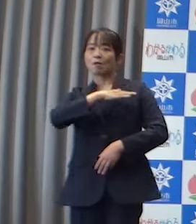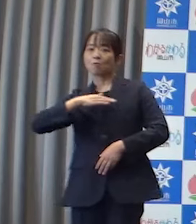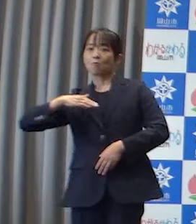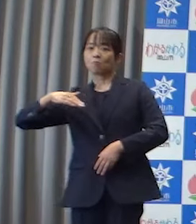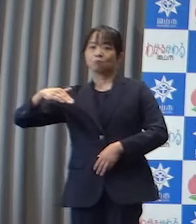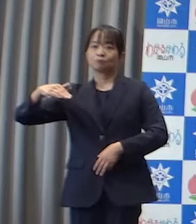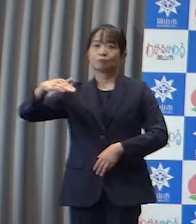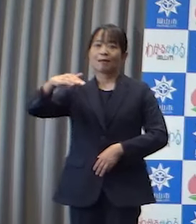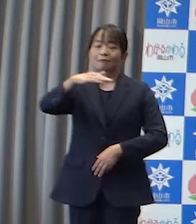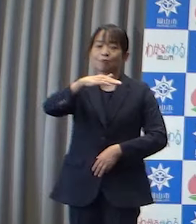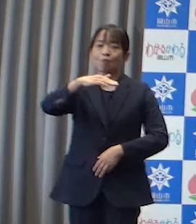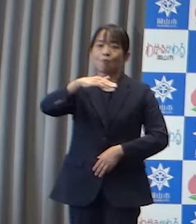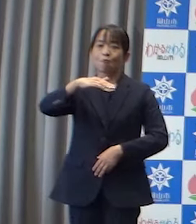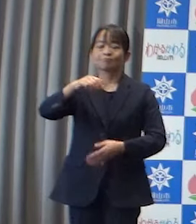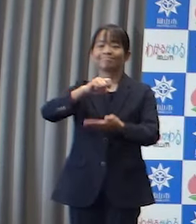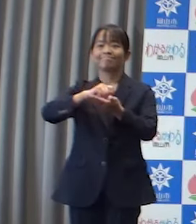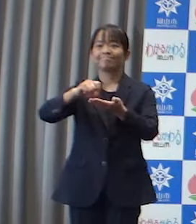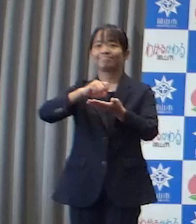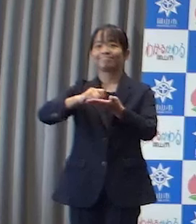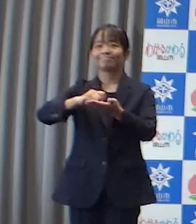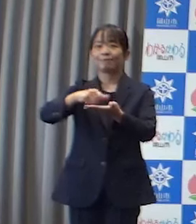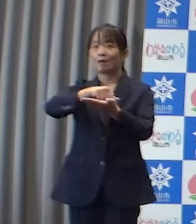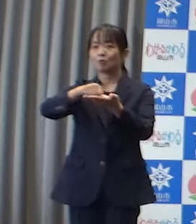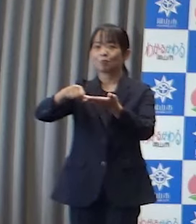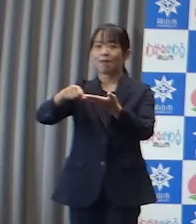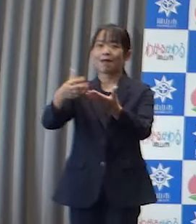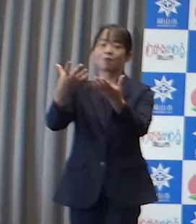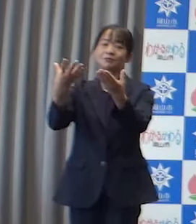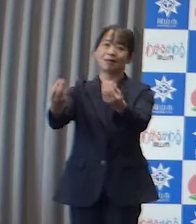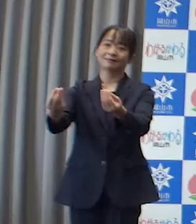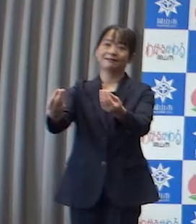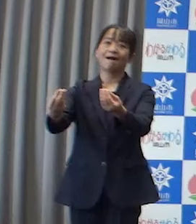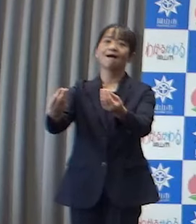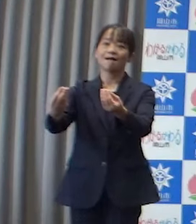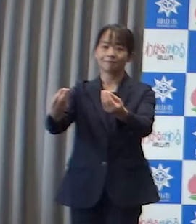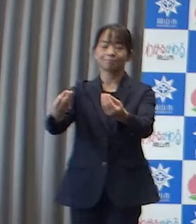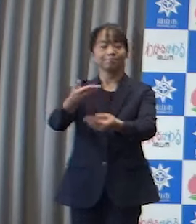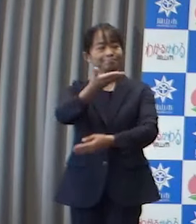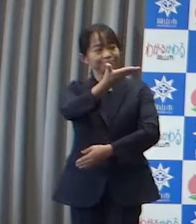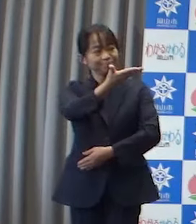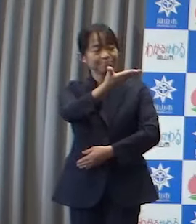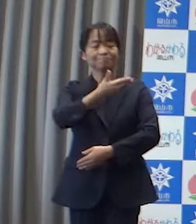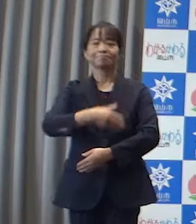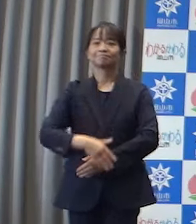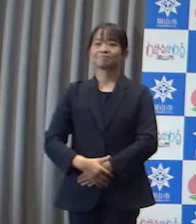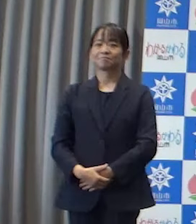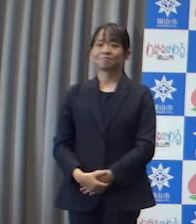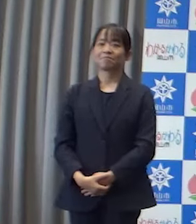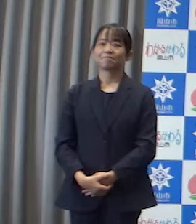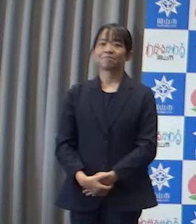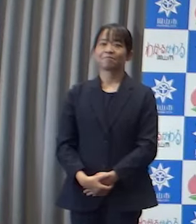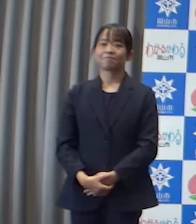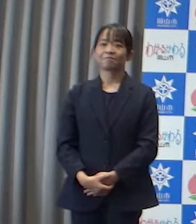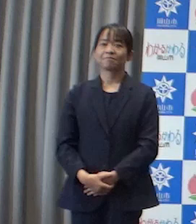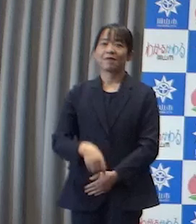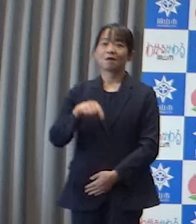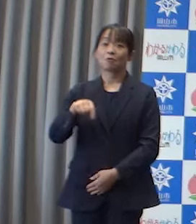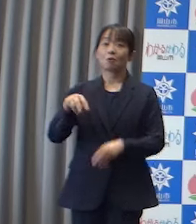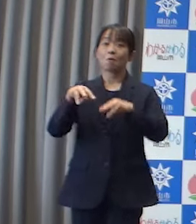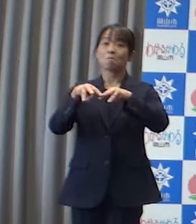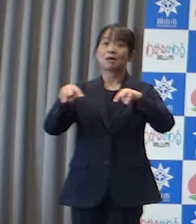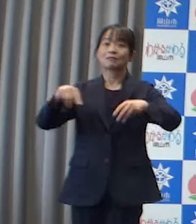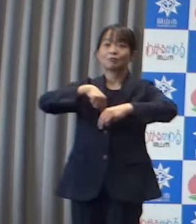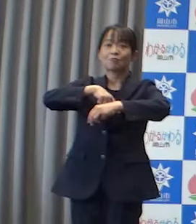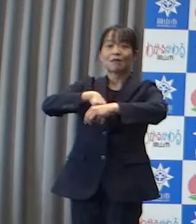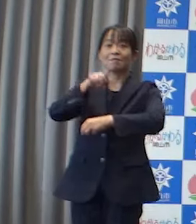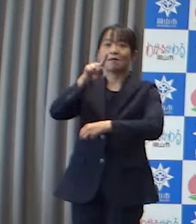市長がサインをしております。ここに出ている通りであります。このマニフェストは国